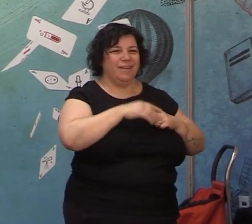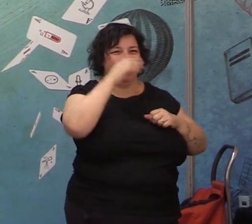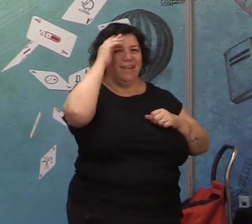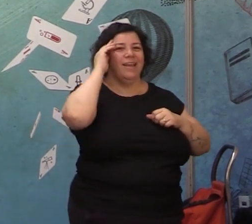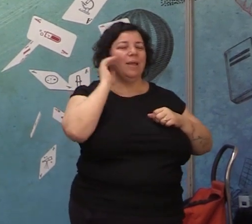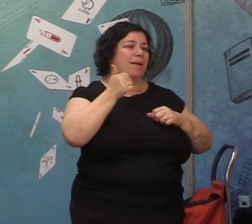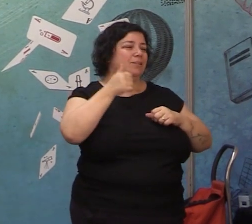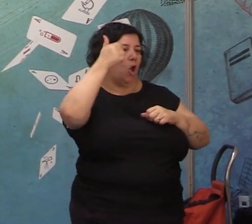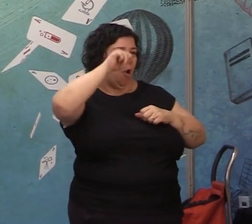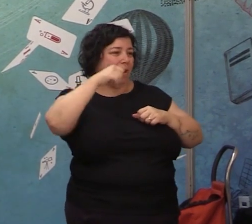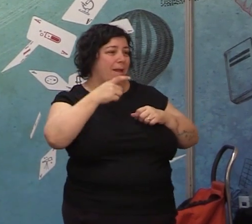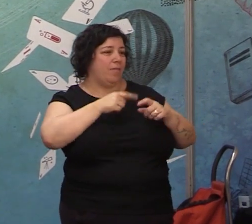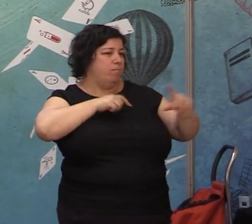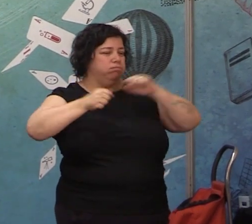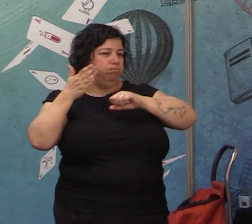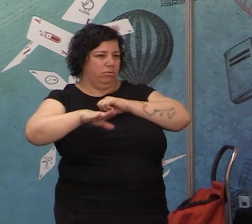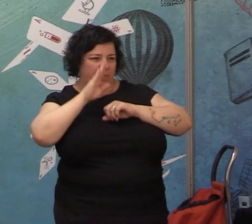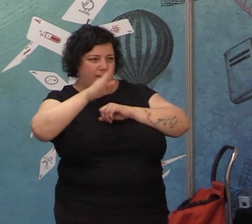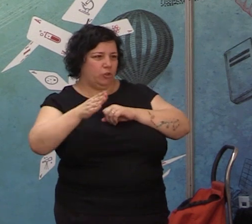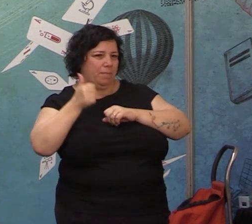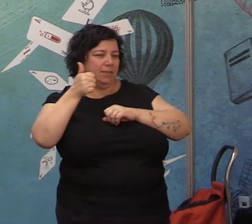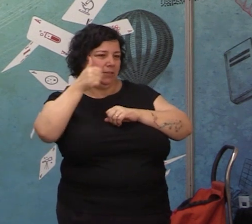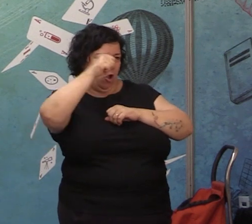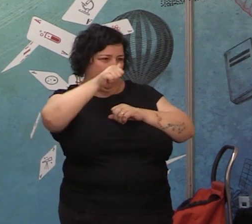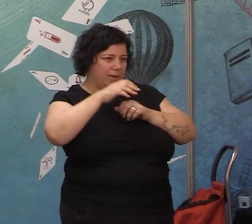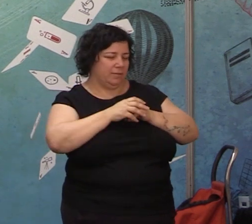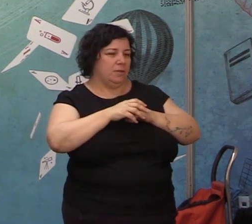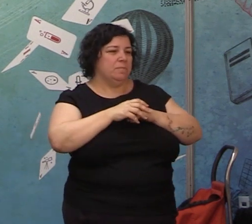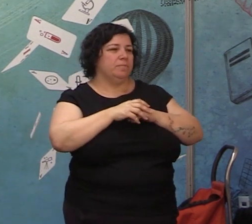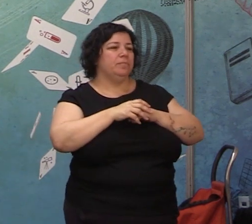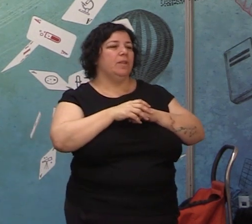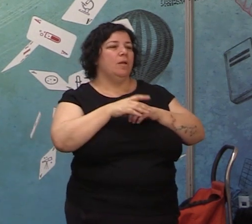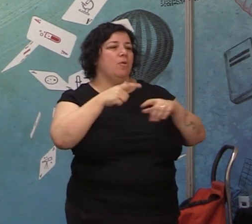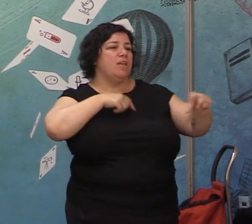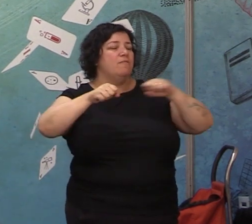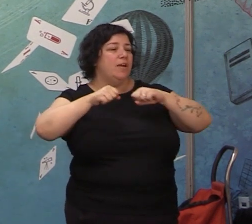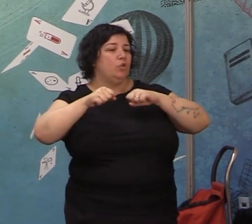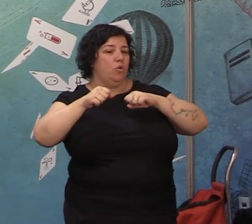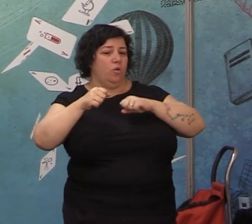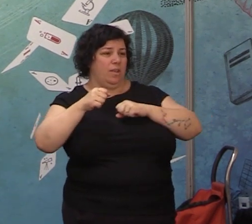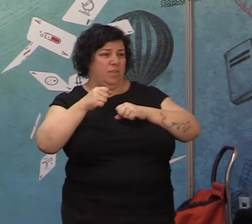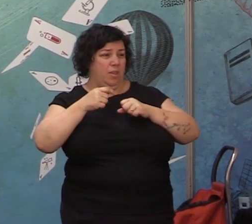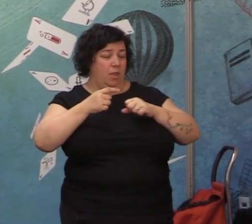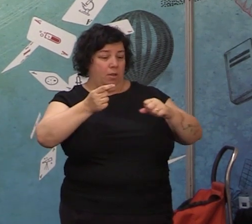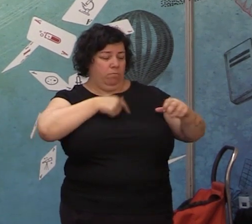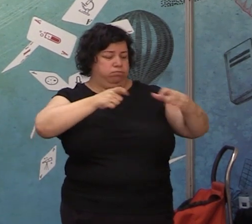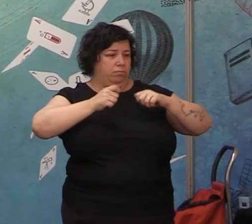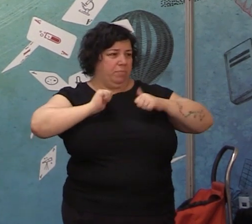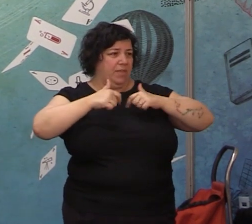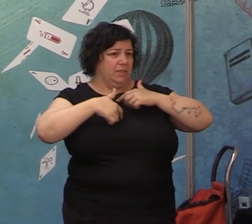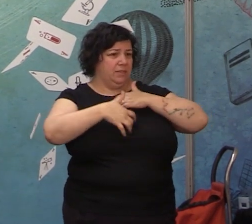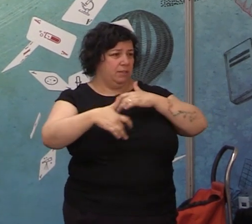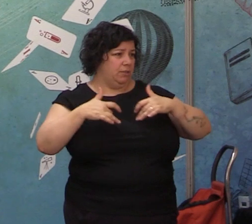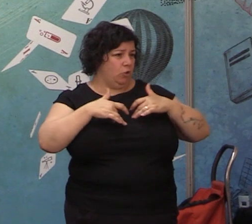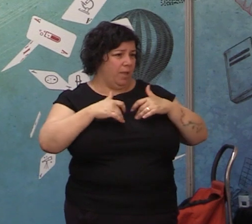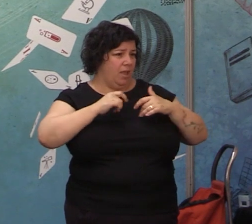hombres, suelen ser más fulminantes en los hombres. Los infartos fulminantes son cuando el paciente empieza con síntomas de